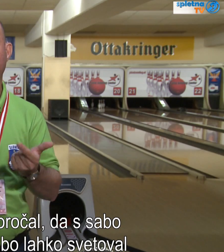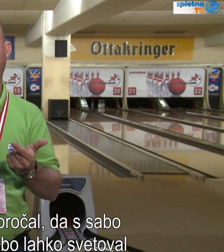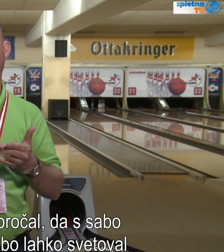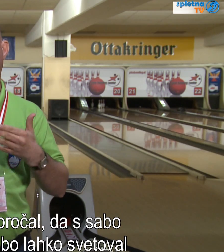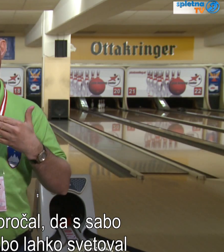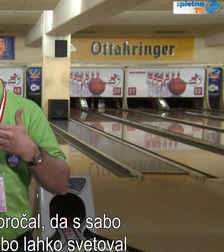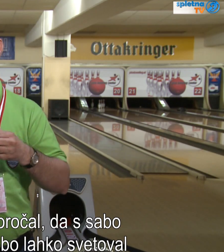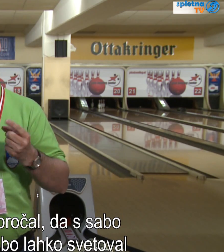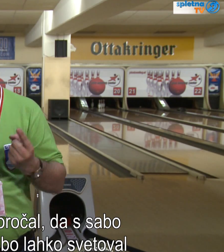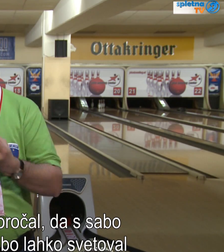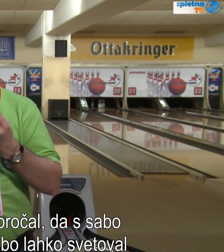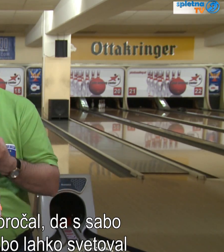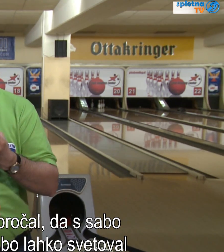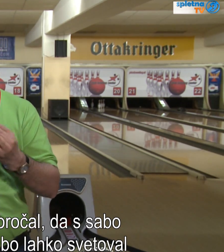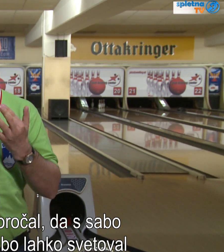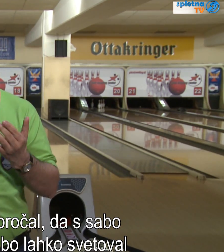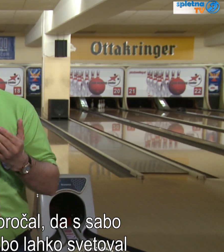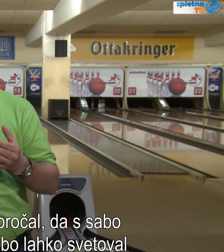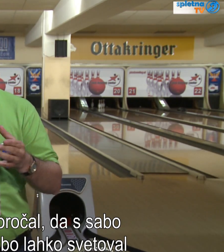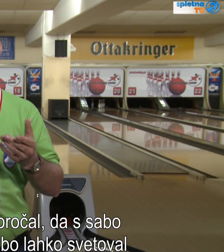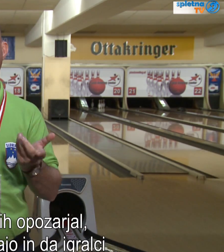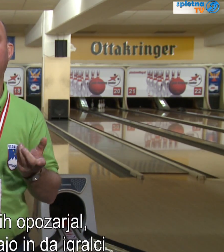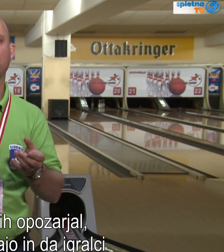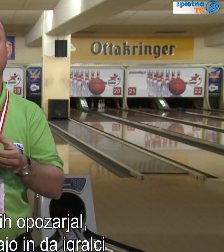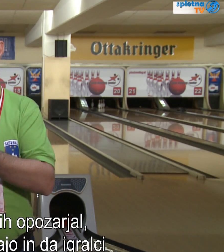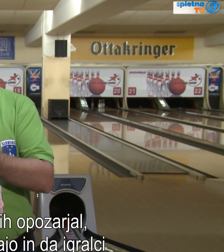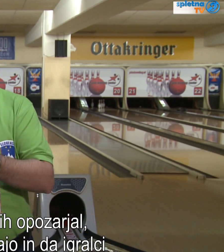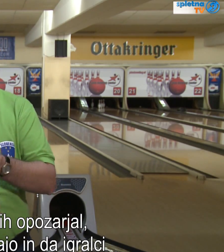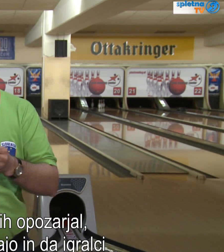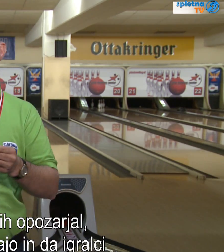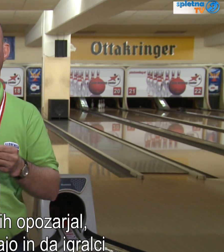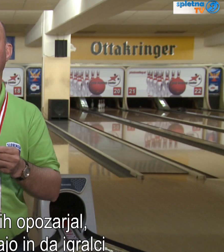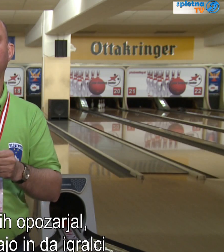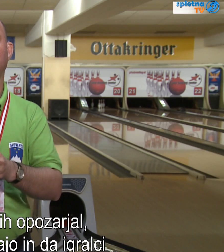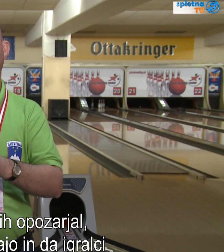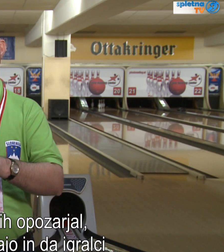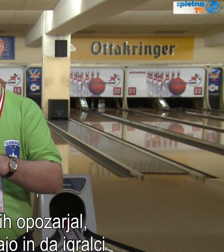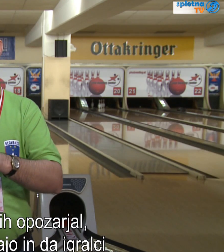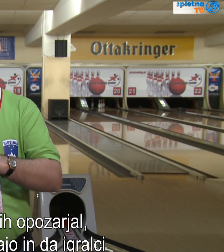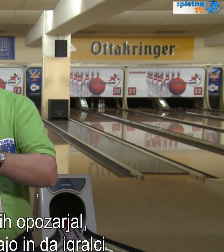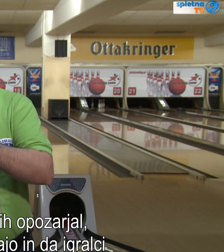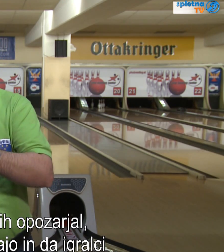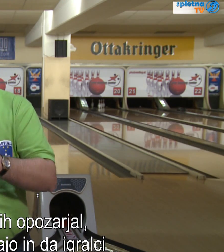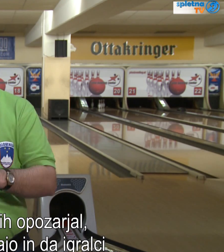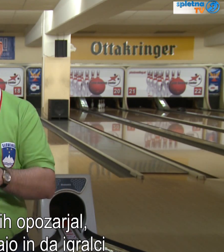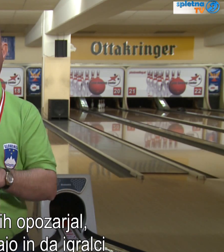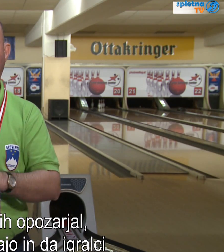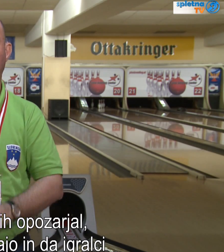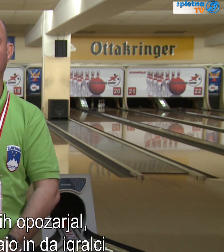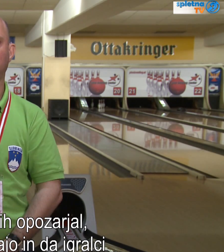lažje motiviral igralce, nekaj svetoval, kakšne napake delajo,